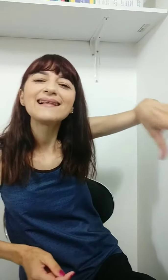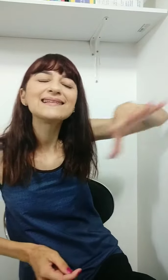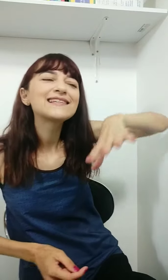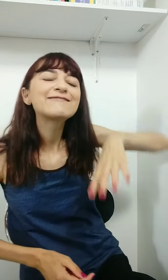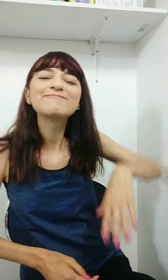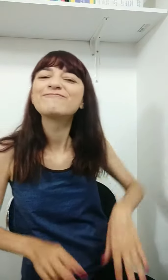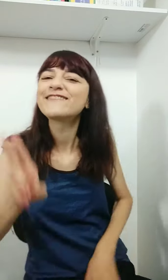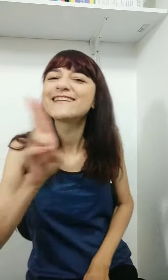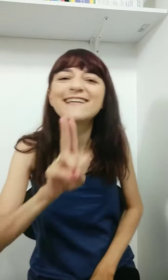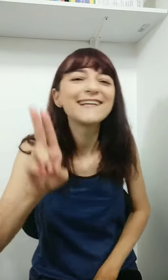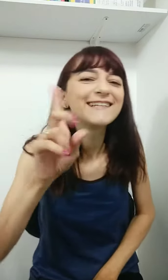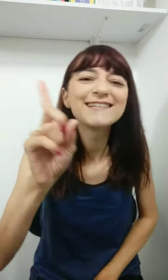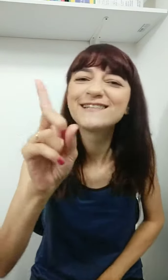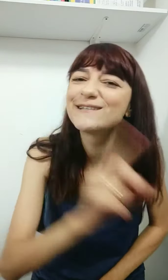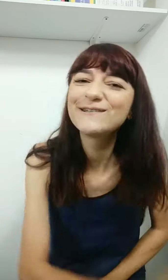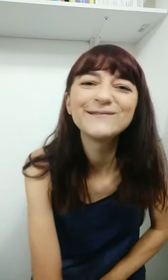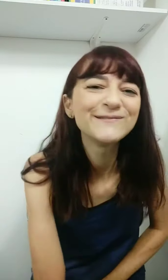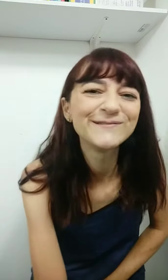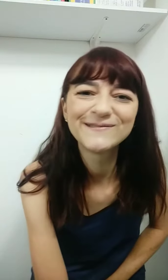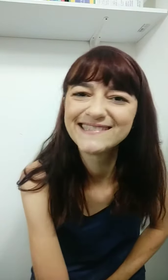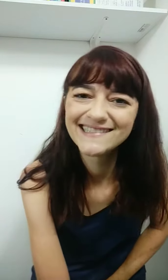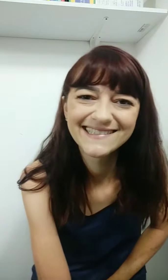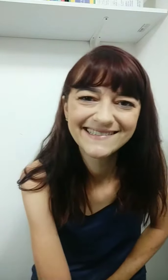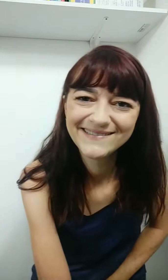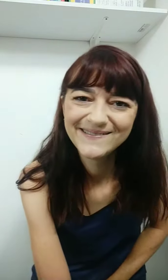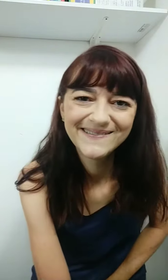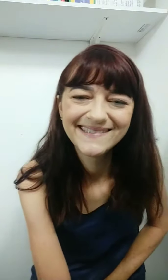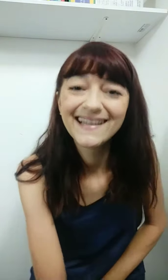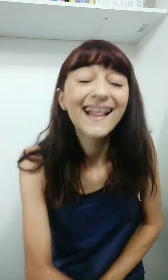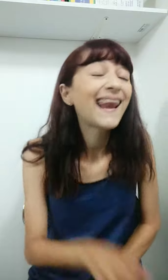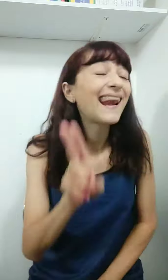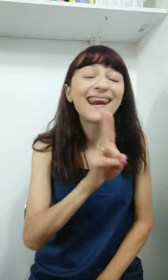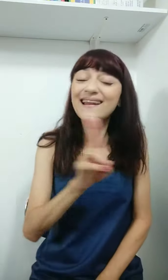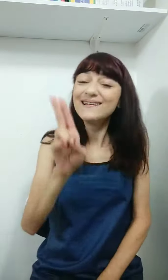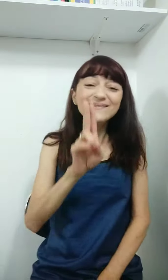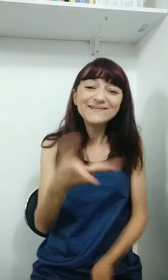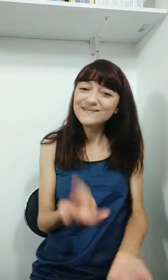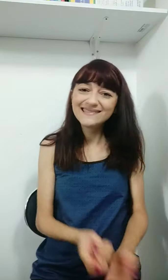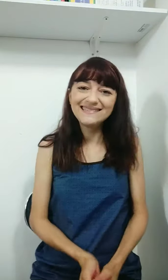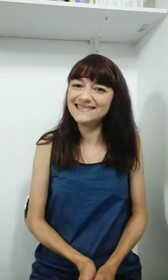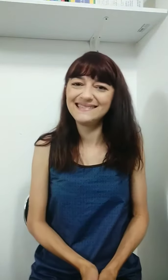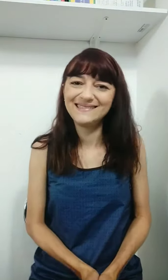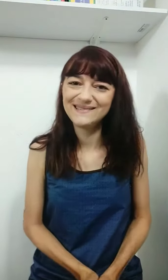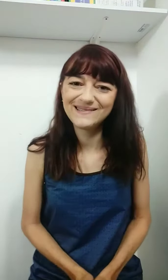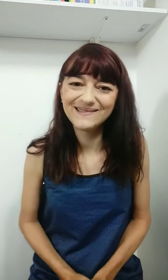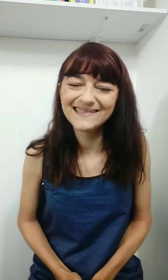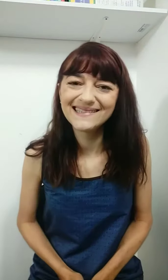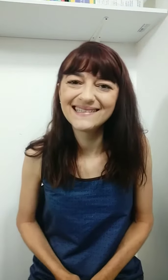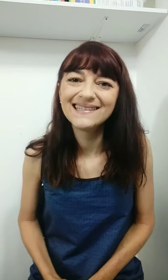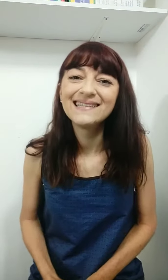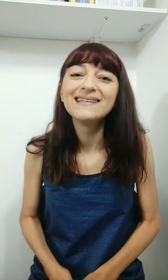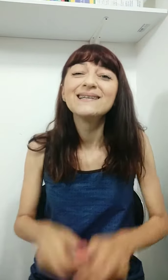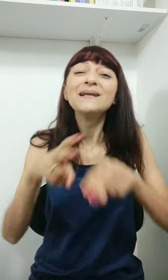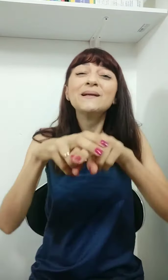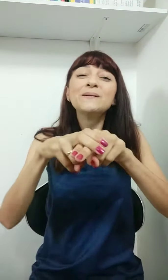de bate-papo, os surdos não utilizam esse nada, tá bom? Eu não vejo nenhum surdo utilizar, tá bom? É